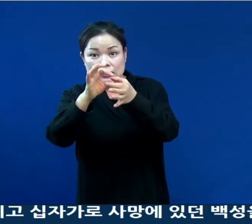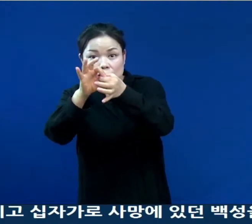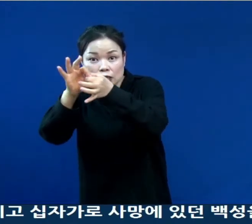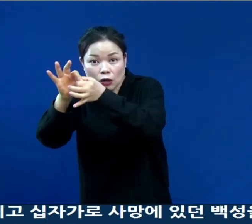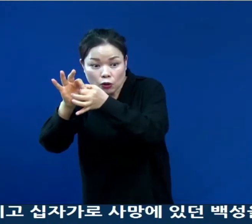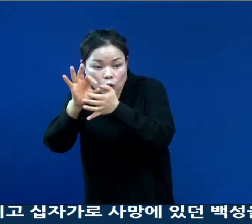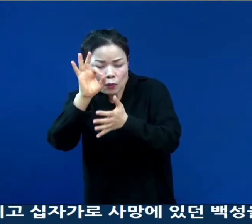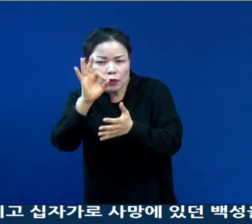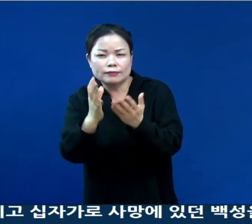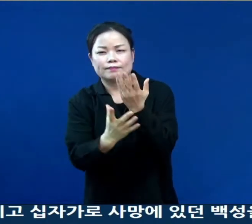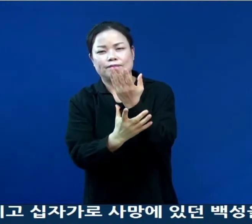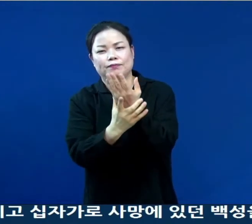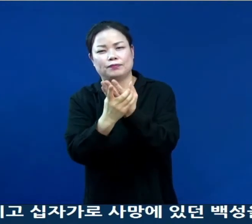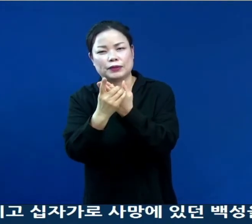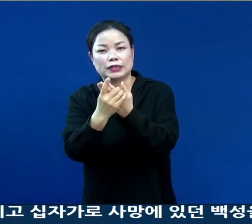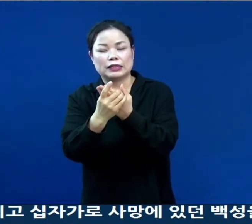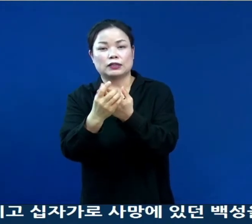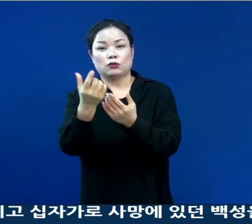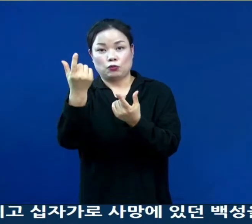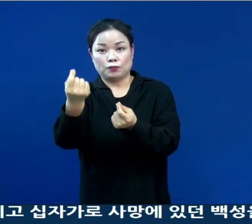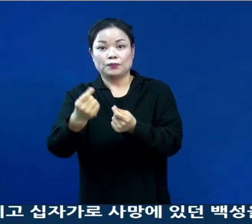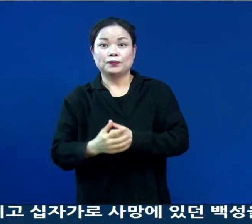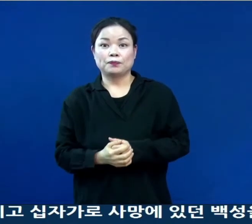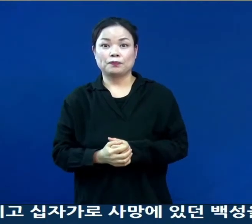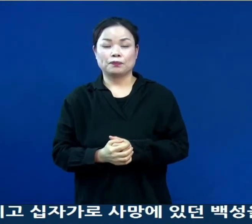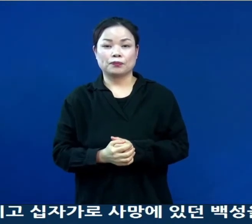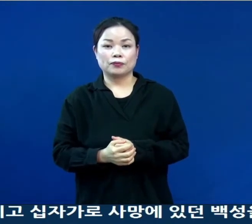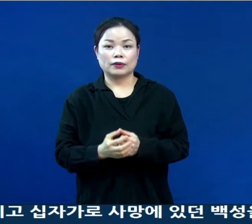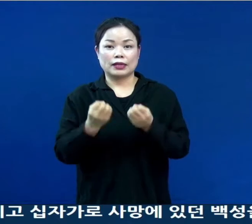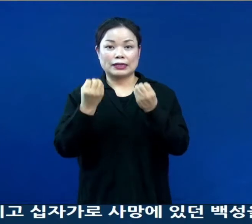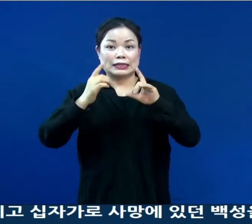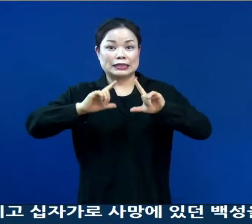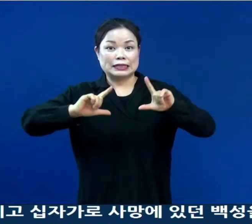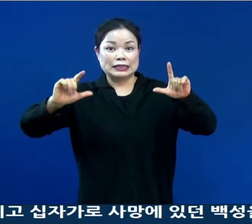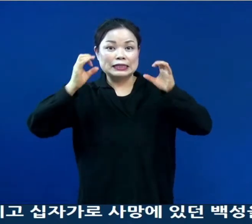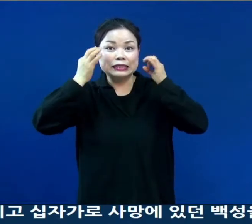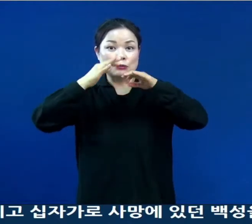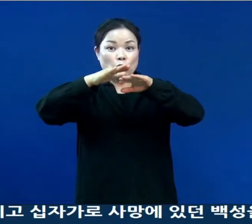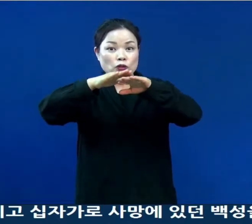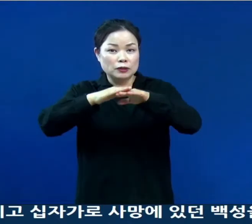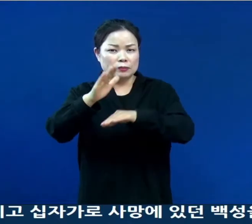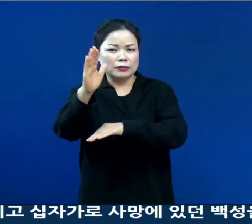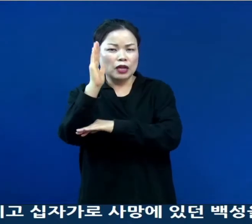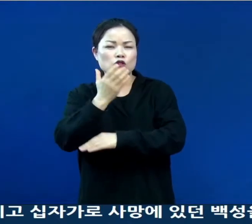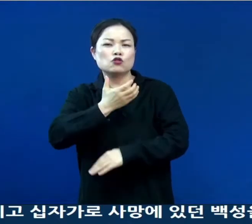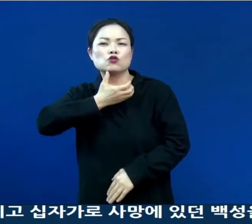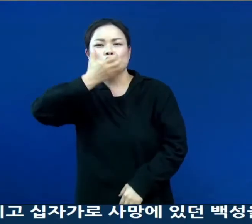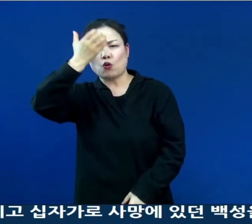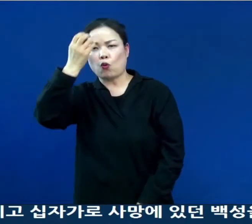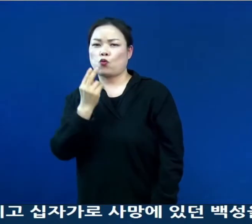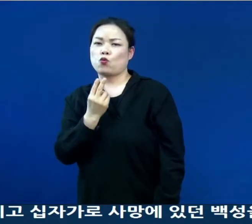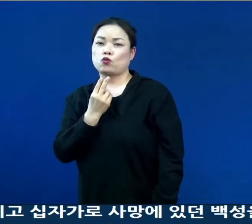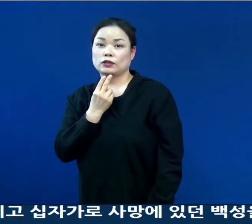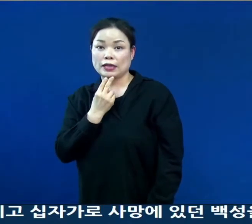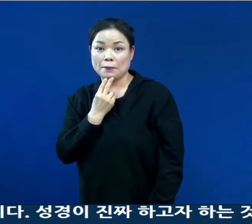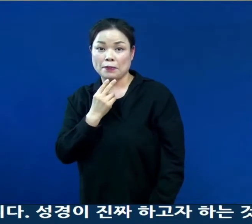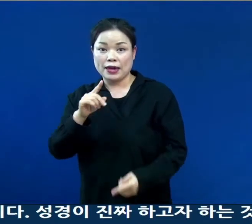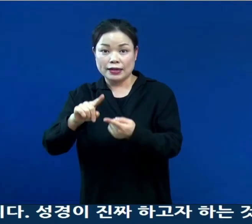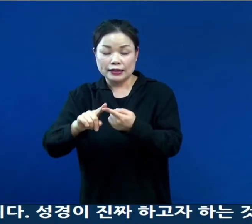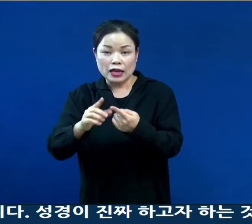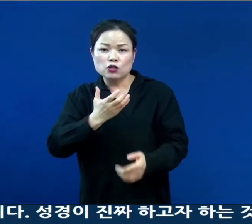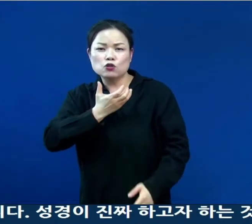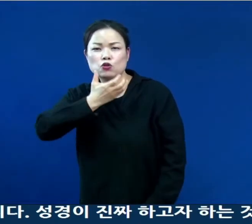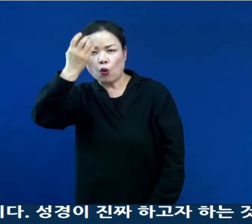해서 보아도 하나의 그림이 됩니다. 신년 첫 금요 집회의 이야기는 요셉의 이야기입니다.